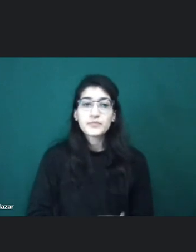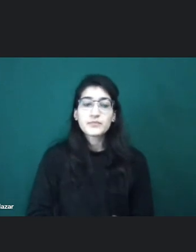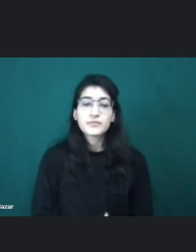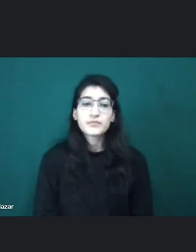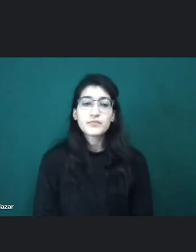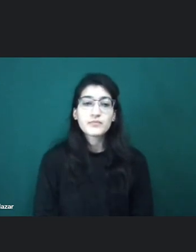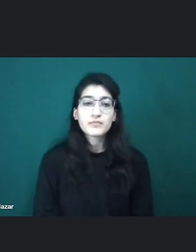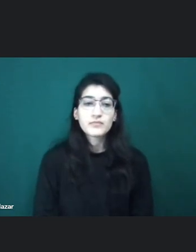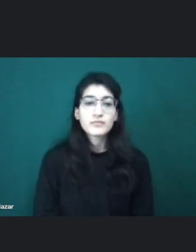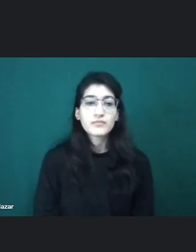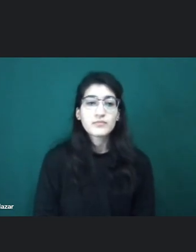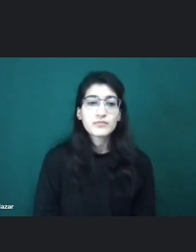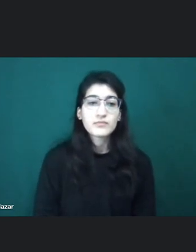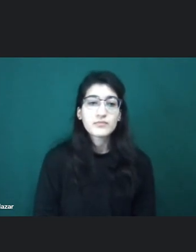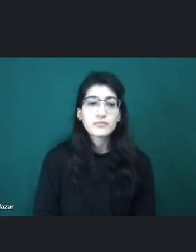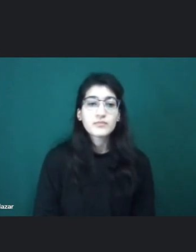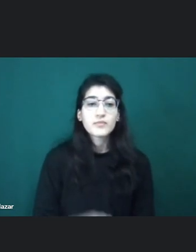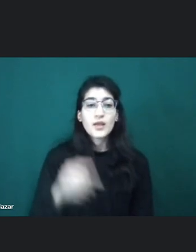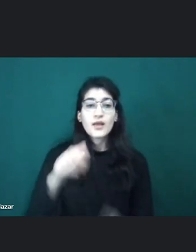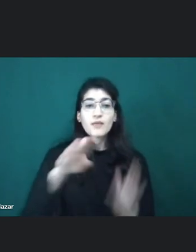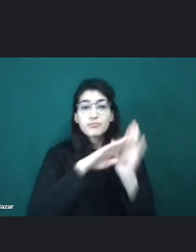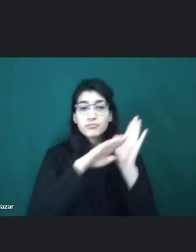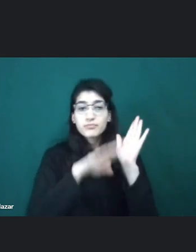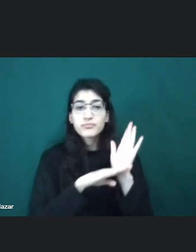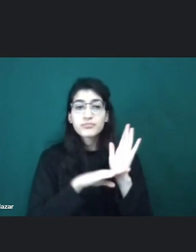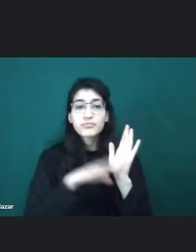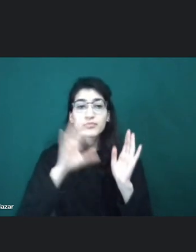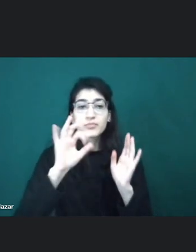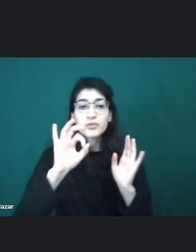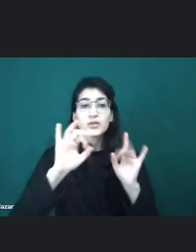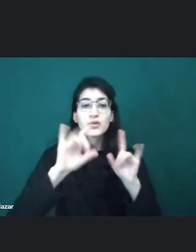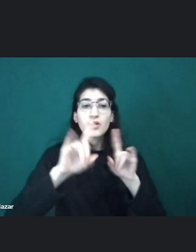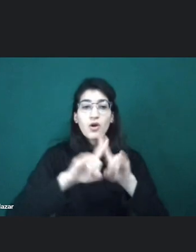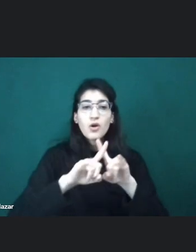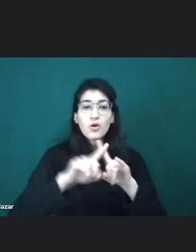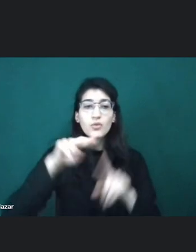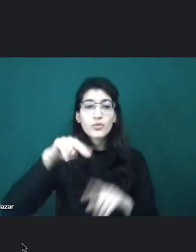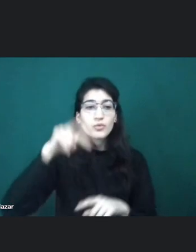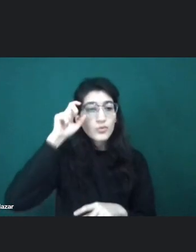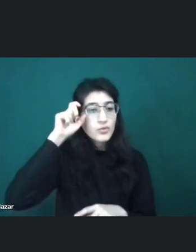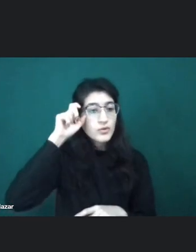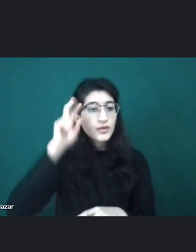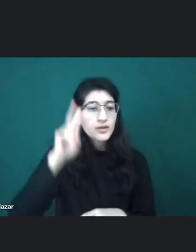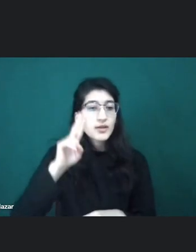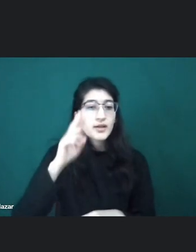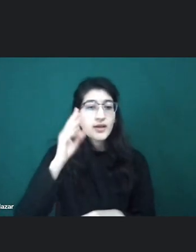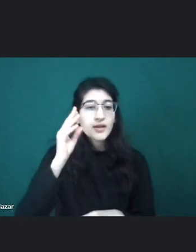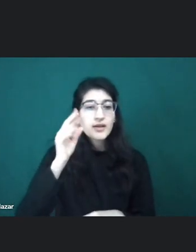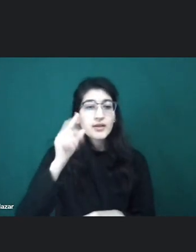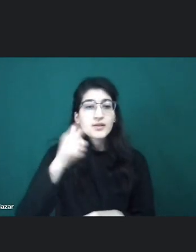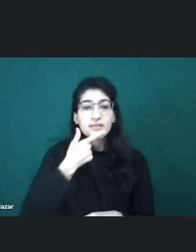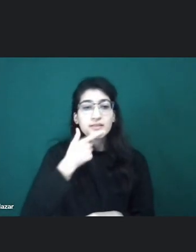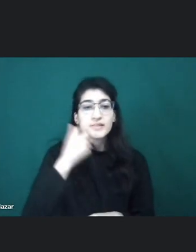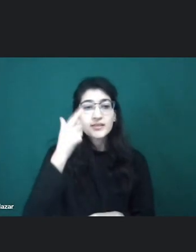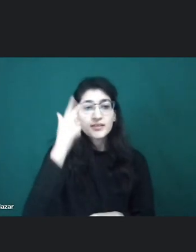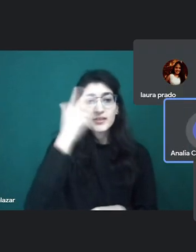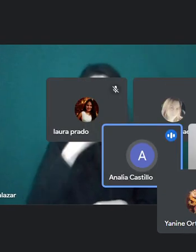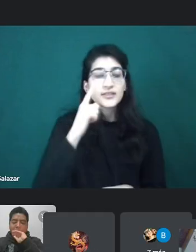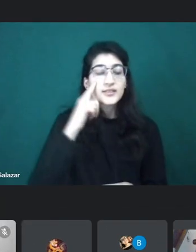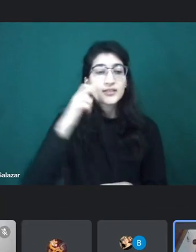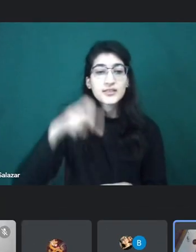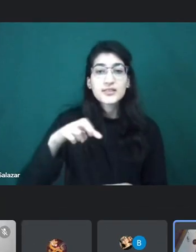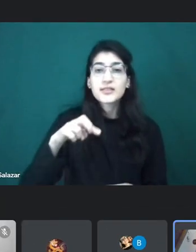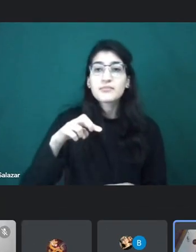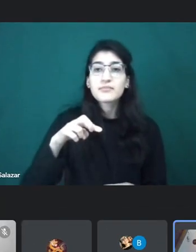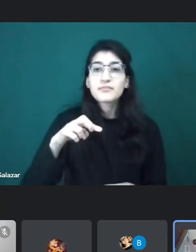Asegurar. Ownership. Ese no sé, profe. Lo dejé en blanco. No encontré, profesora. No encontré la traducción. El sufijo